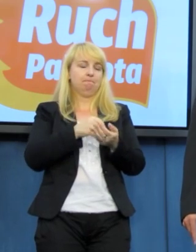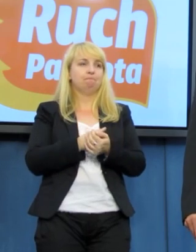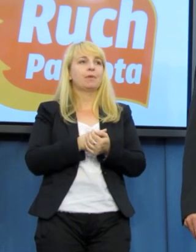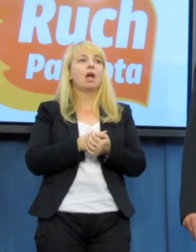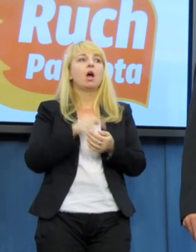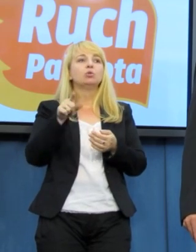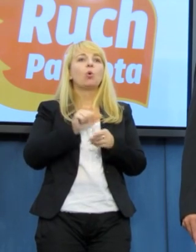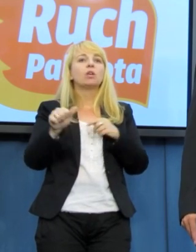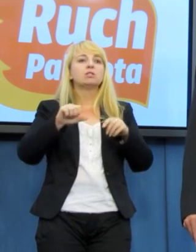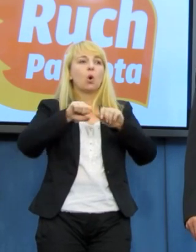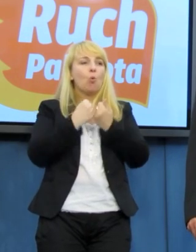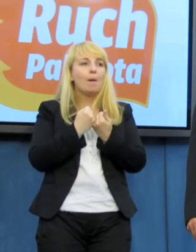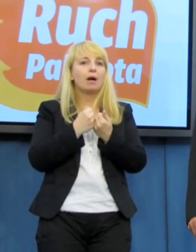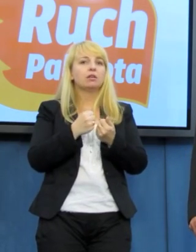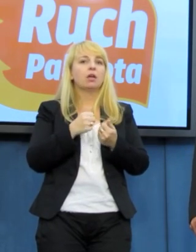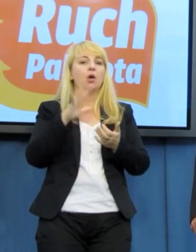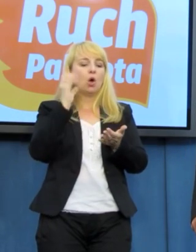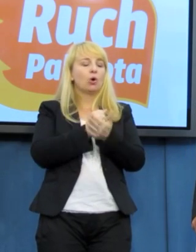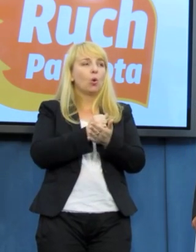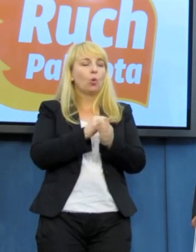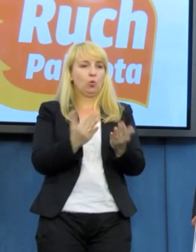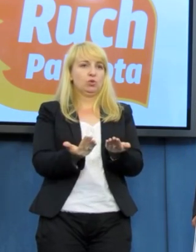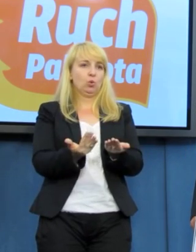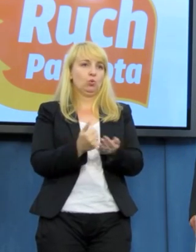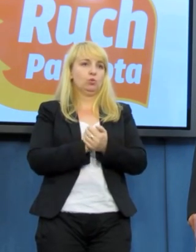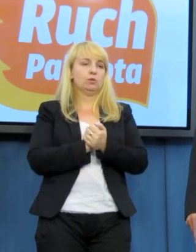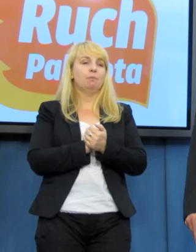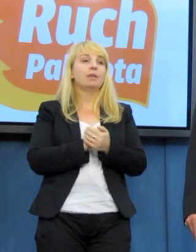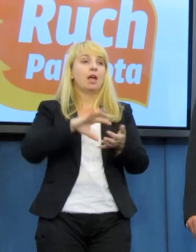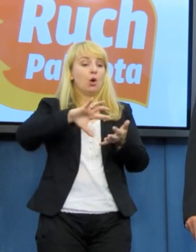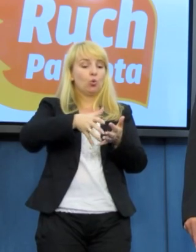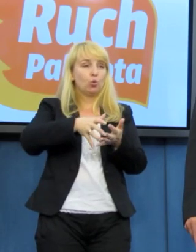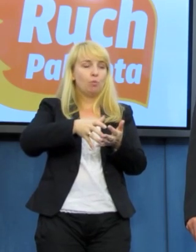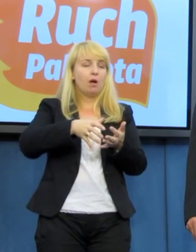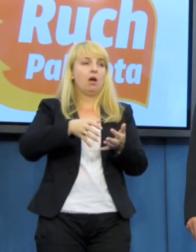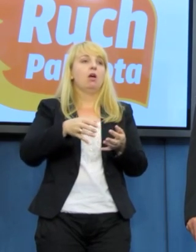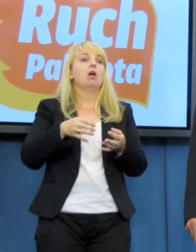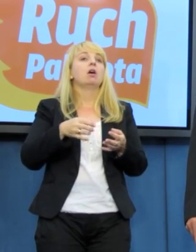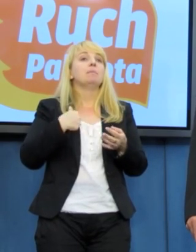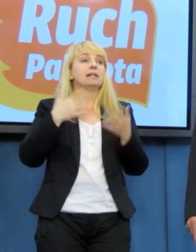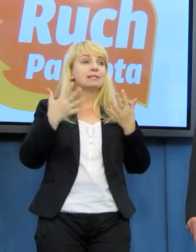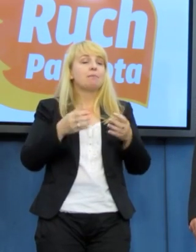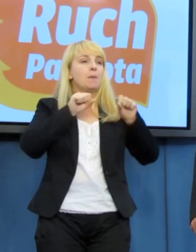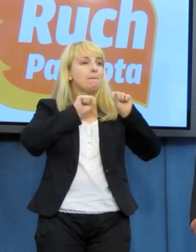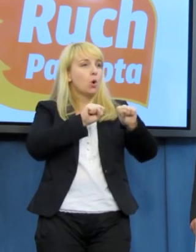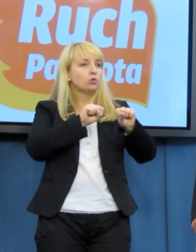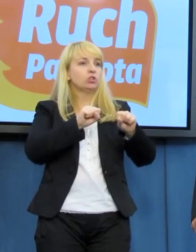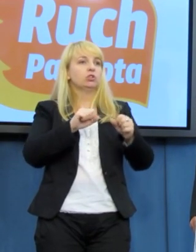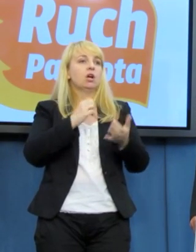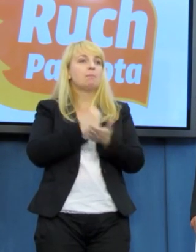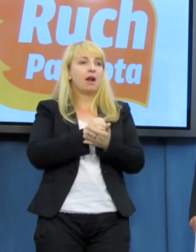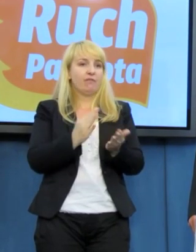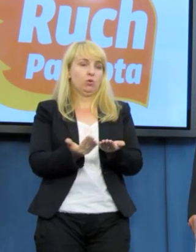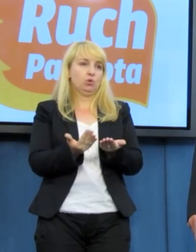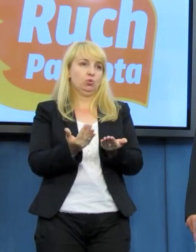łamanie konstytucji. I nasz zespół, tak naprawdę zespół Świeckiego Państwa, będzie bronił konstytucji i powstaje po to, żeby bronić prawa,